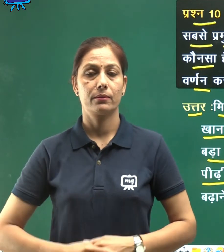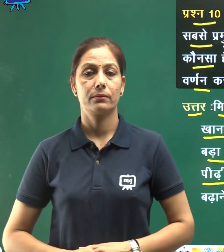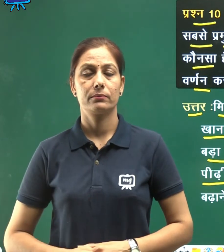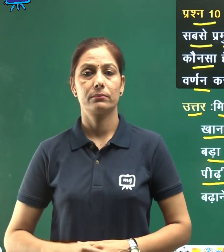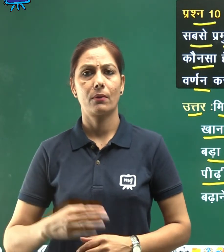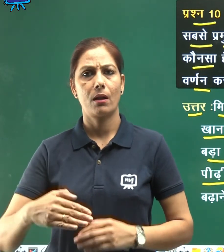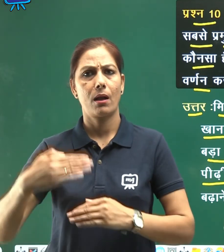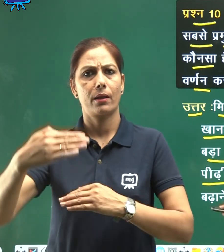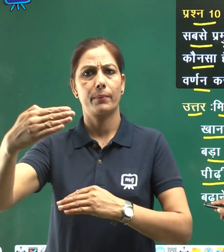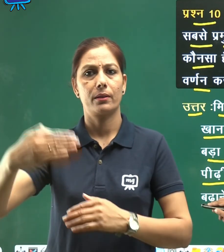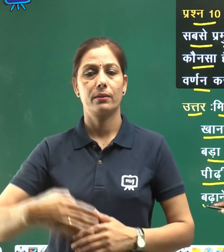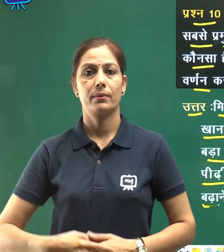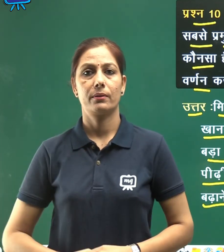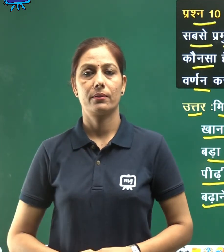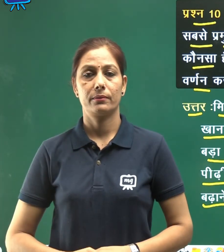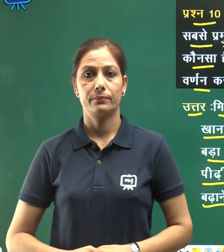आगे बढ़ाने में